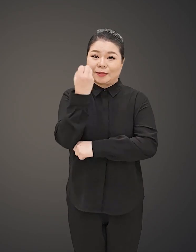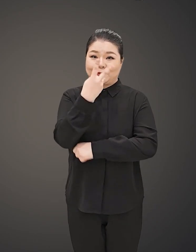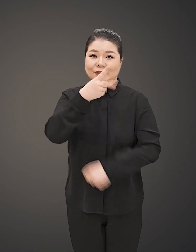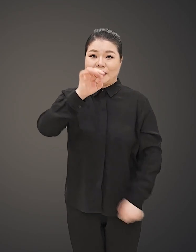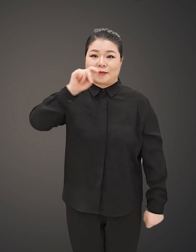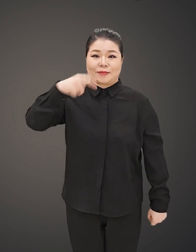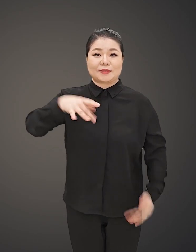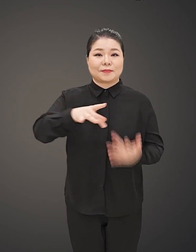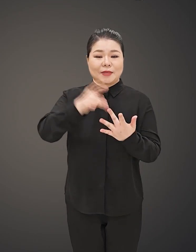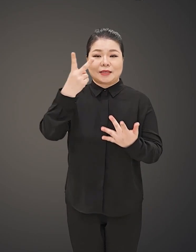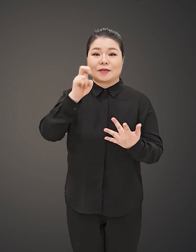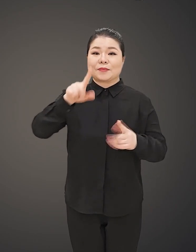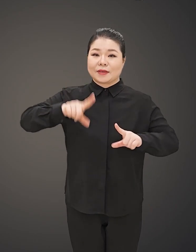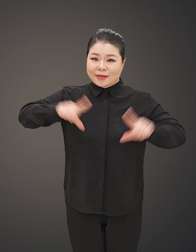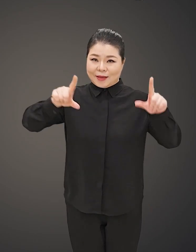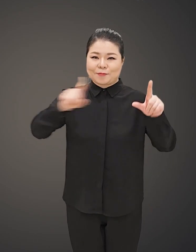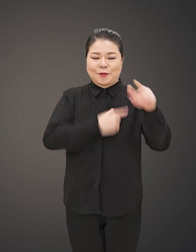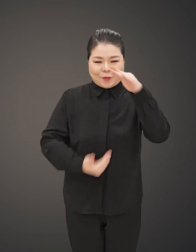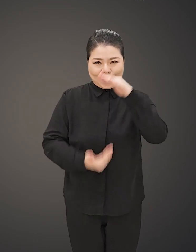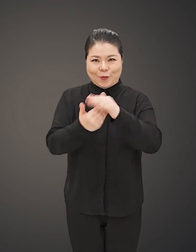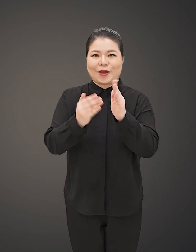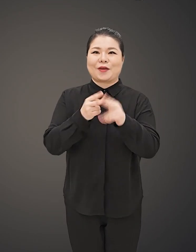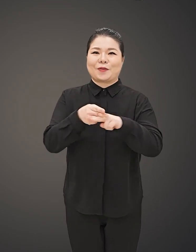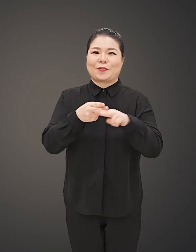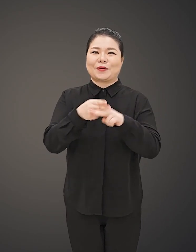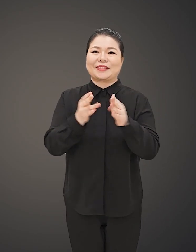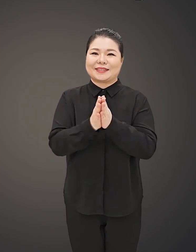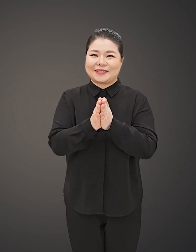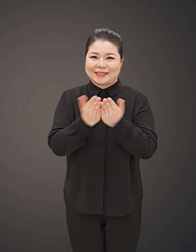선정 2022년 최고의 푸드북.